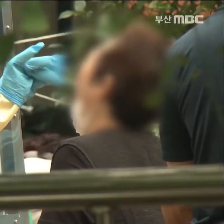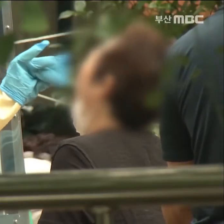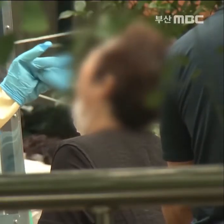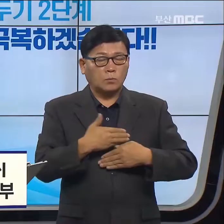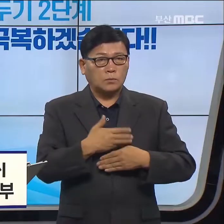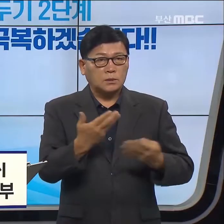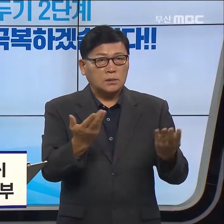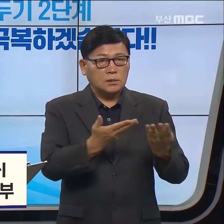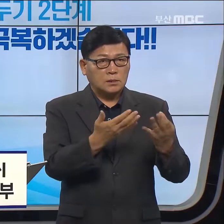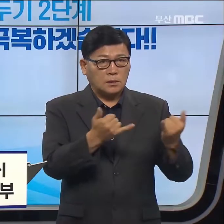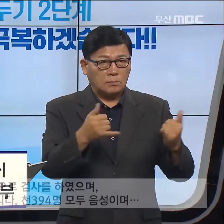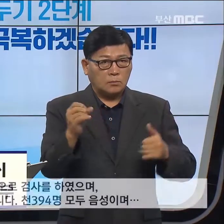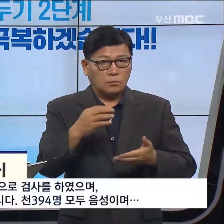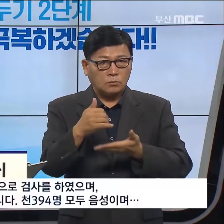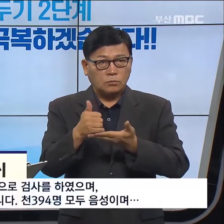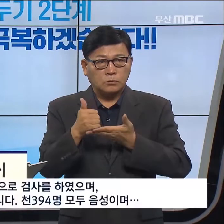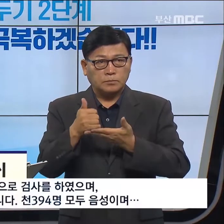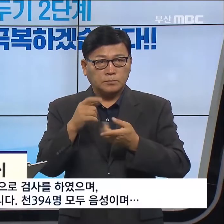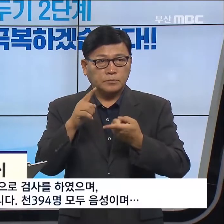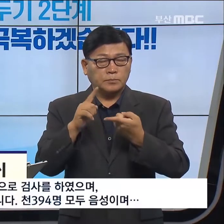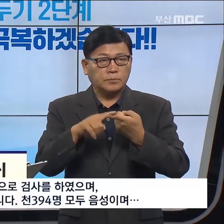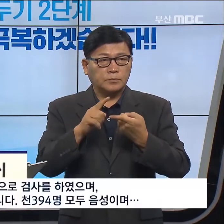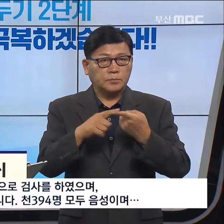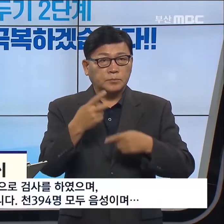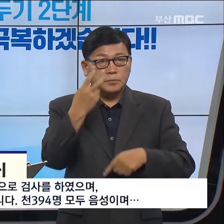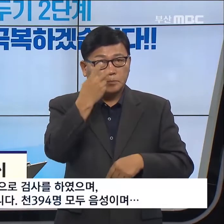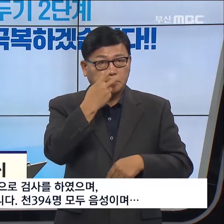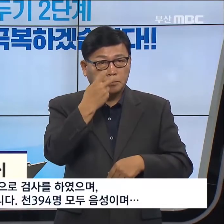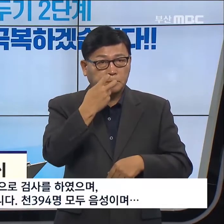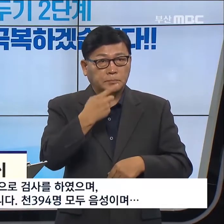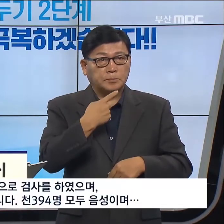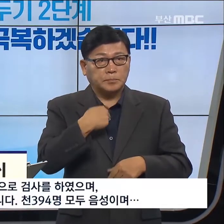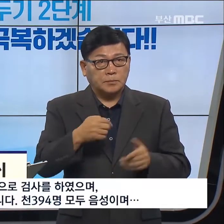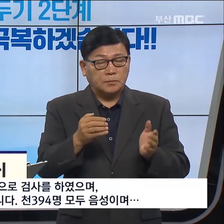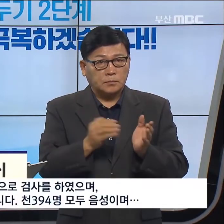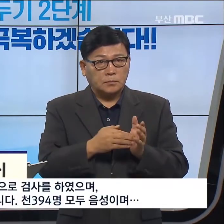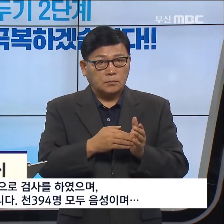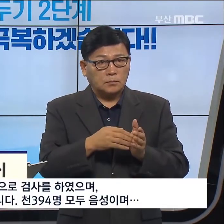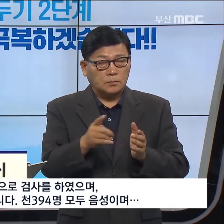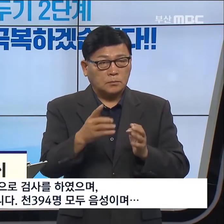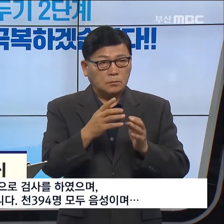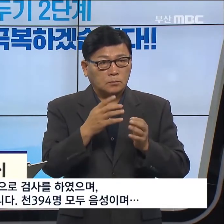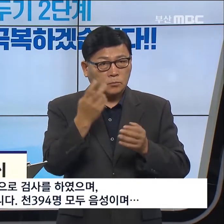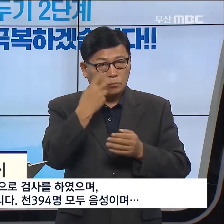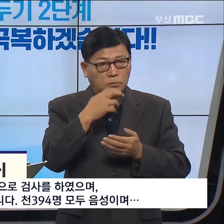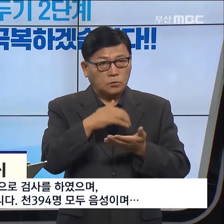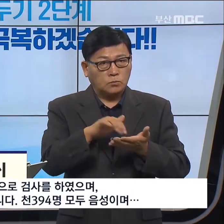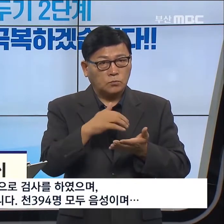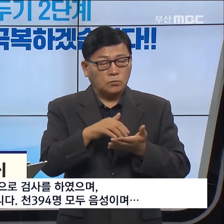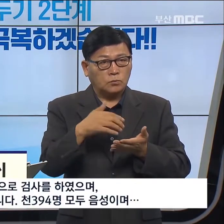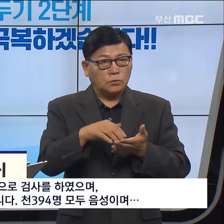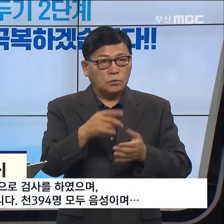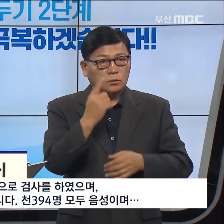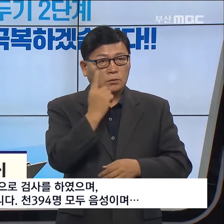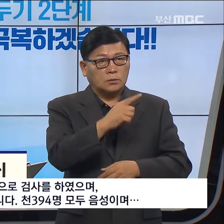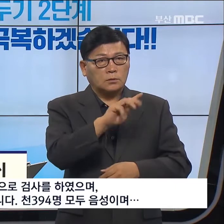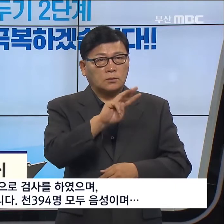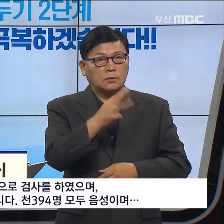목욕탕 직원 및 이용자 대상으로 검사를 하였으며 그 인원수는 총